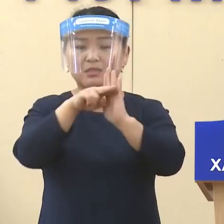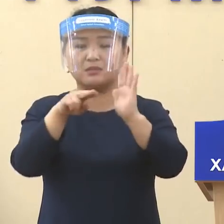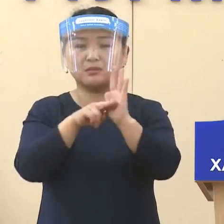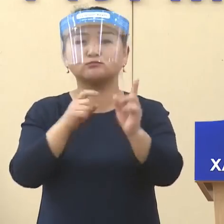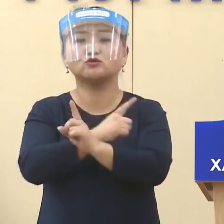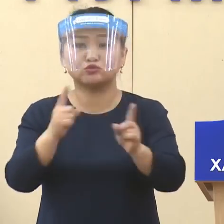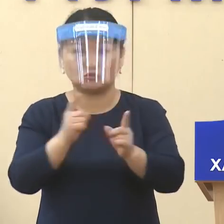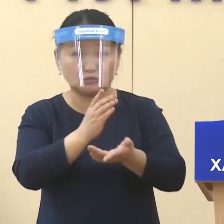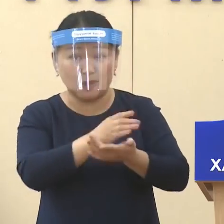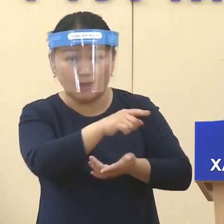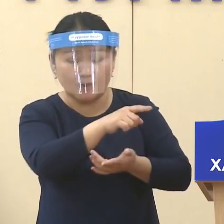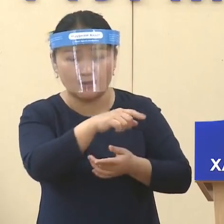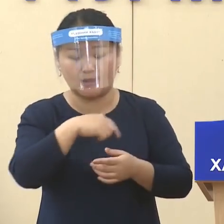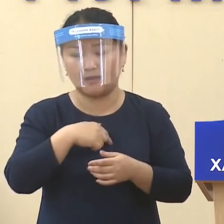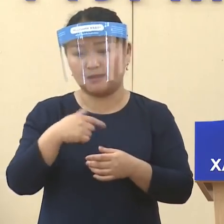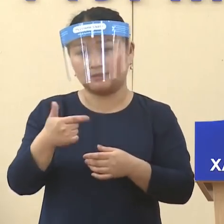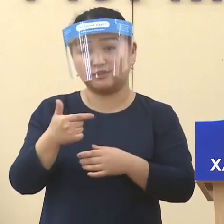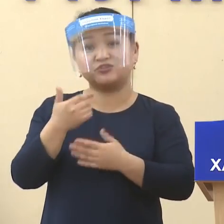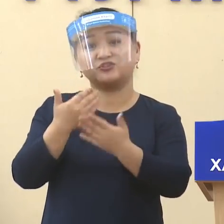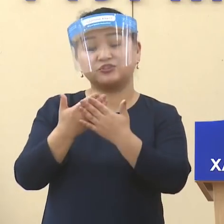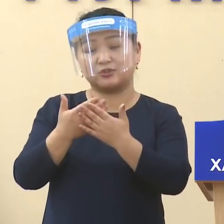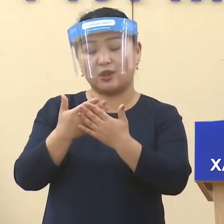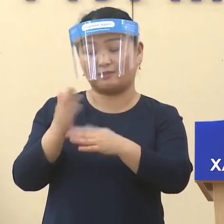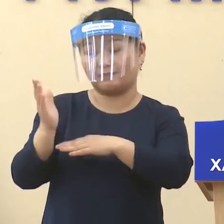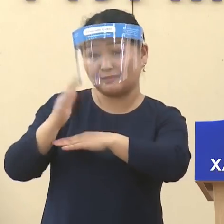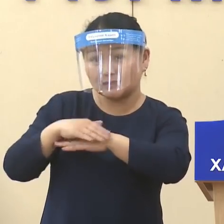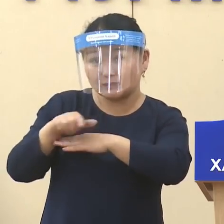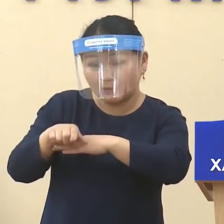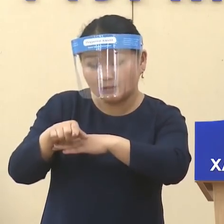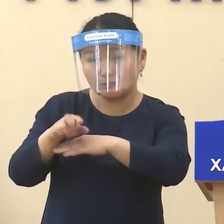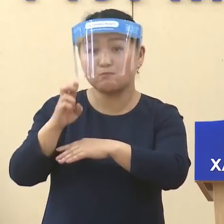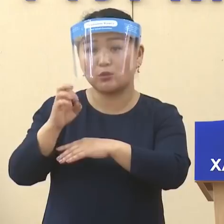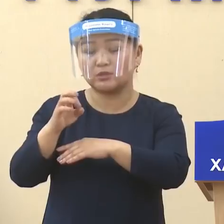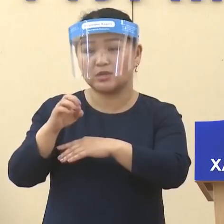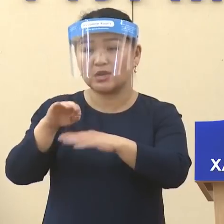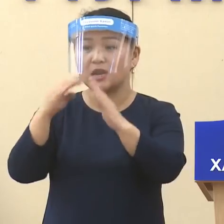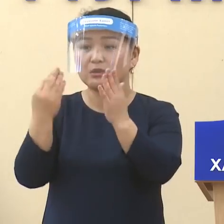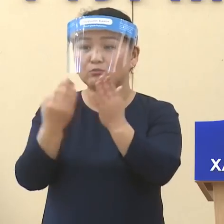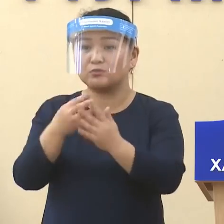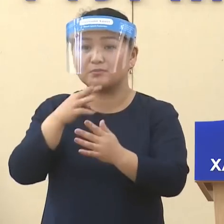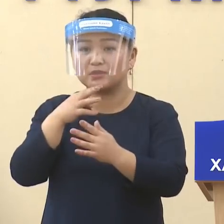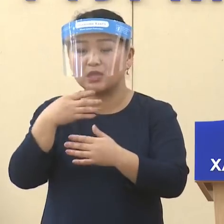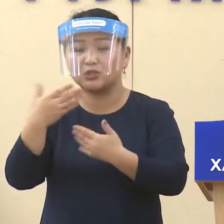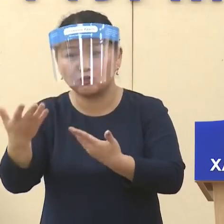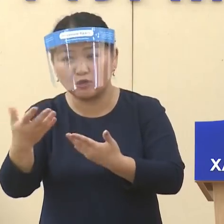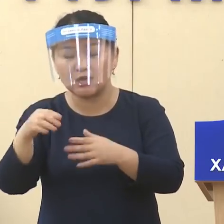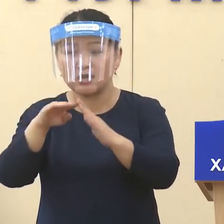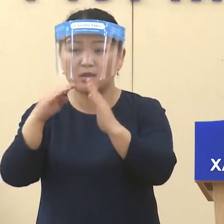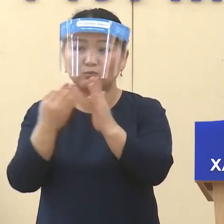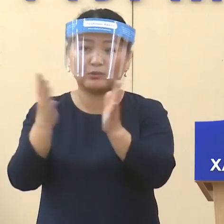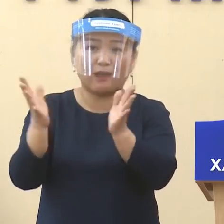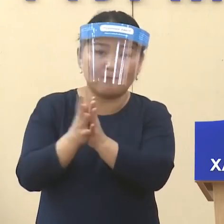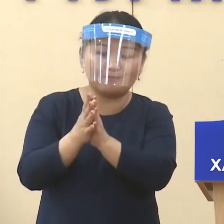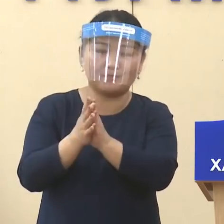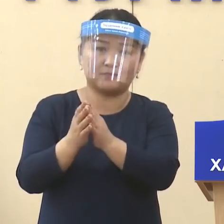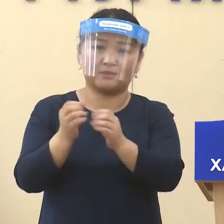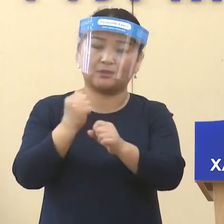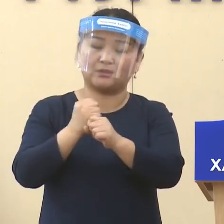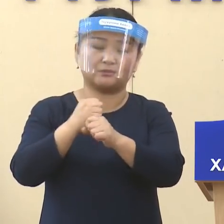шаарлыг ар гэр ихэнтэй салгас гүйцэтгүүлэх юм уу ийм юм байхгүй. Онцгой байдал өндөржүүлсэн бэлэн байдлын